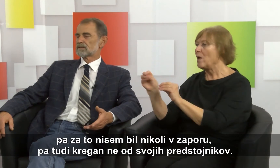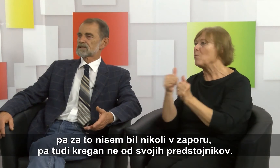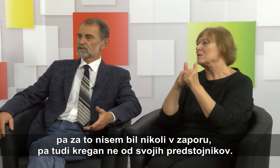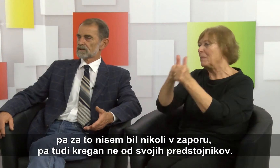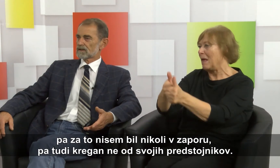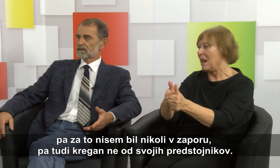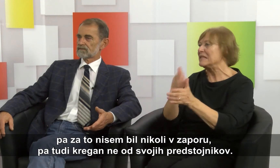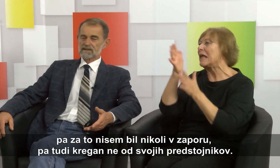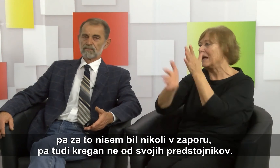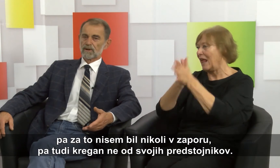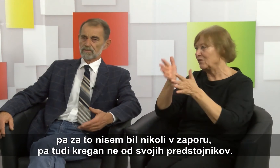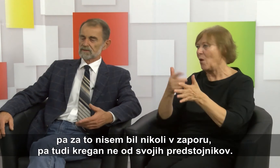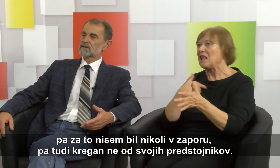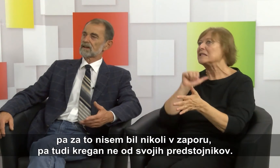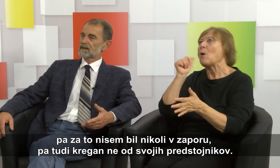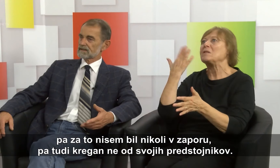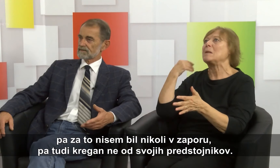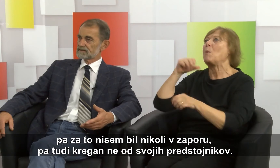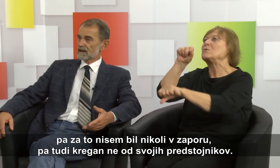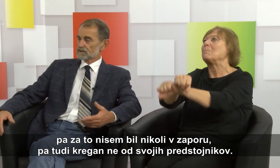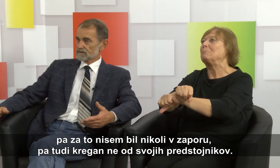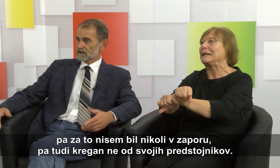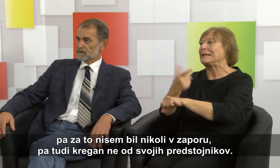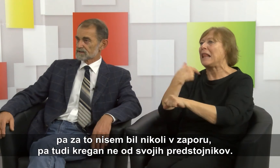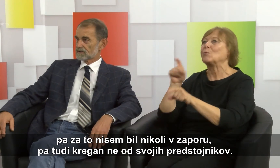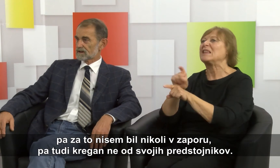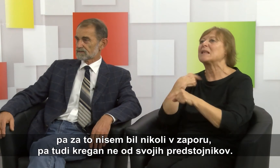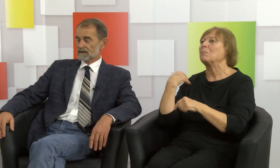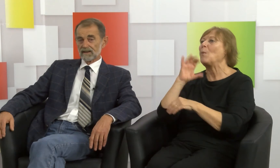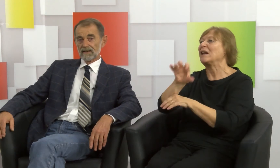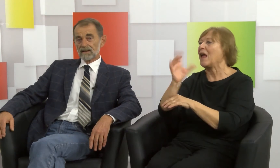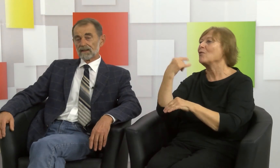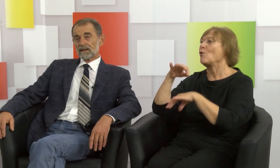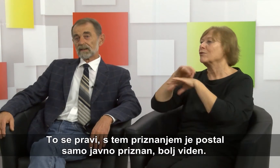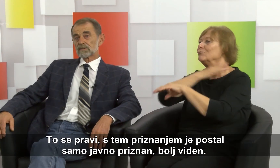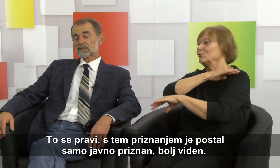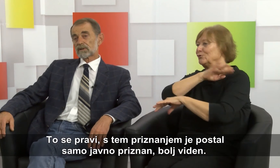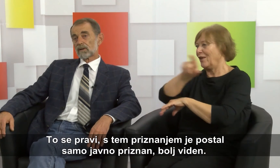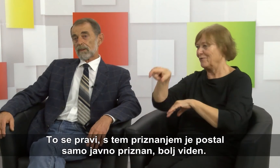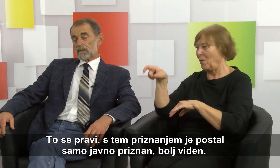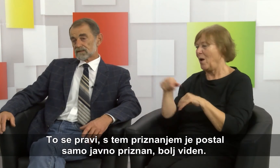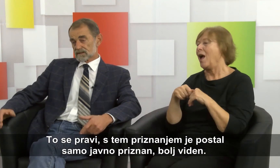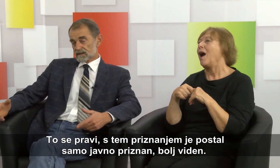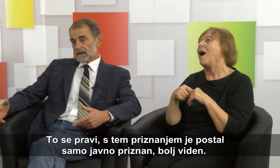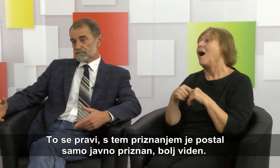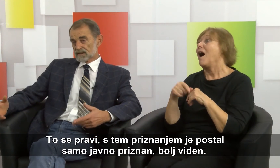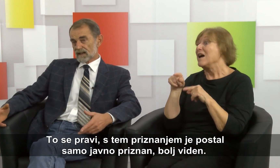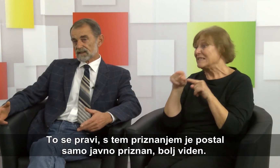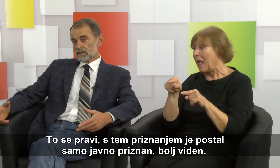nisem bil nikoli v zaporu, pa tudi kregan, ne, od svojih predstojnikov. Ne. To se pravi, s tem priznanjem je